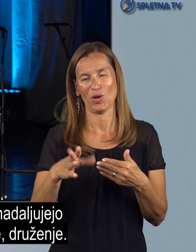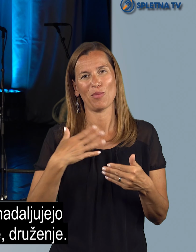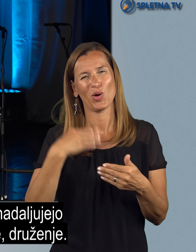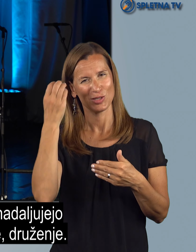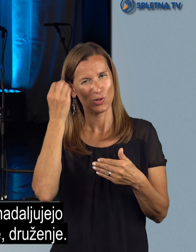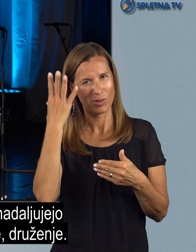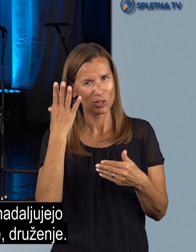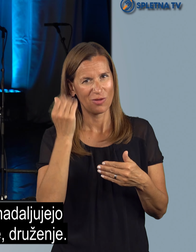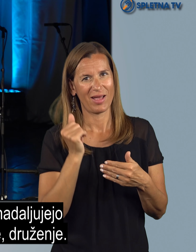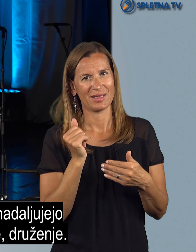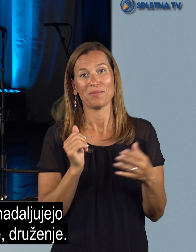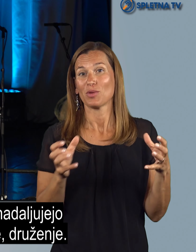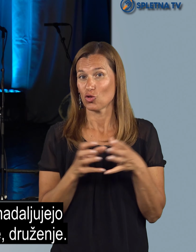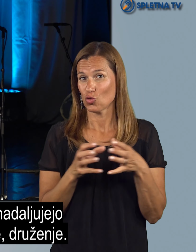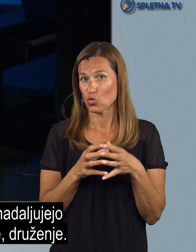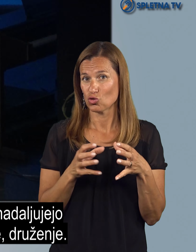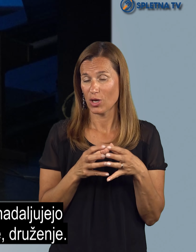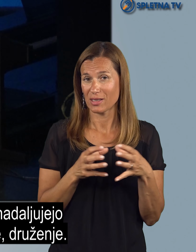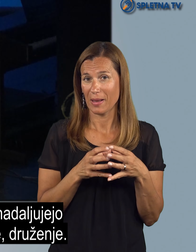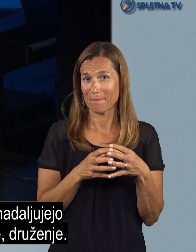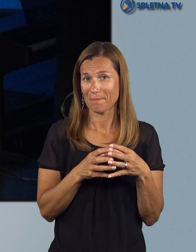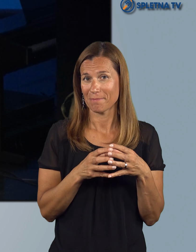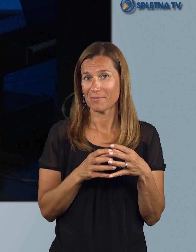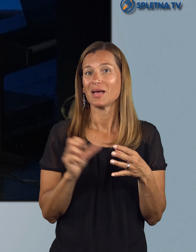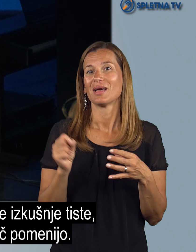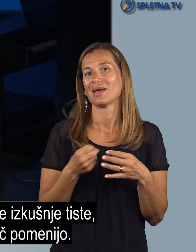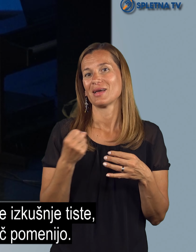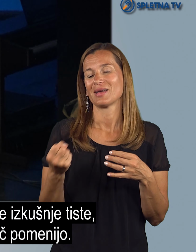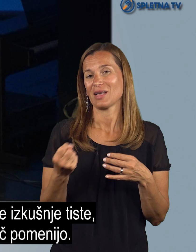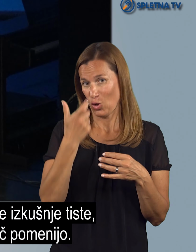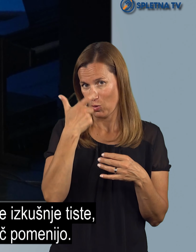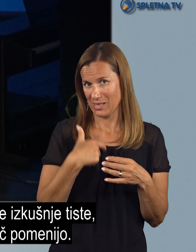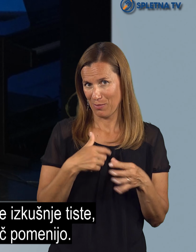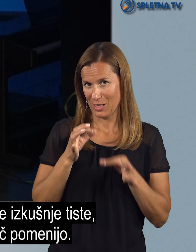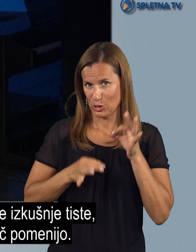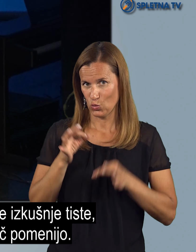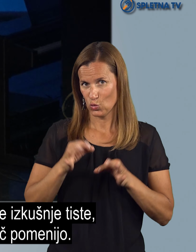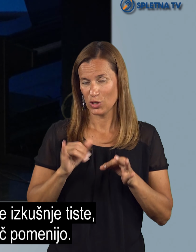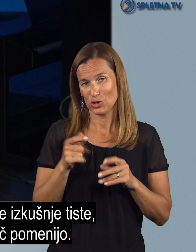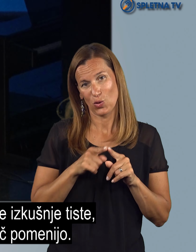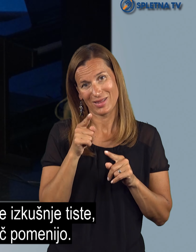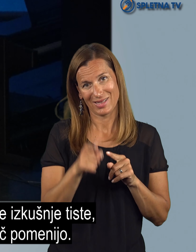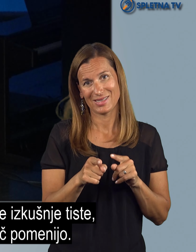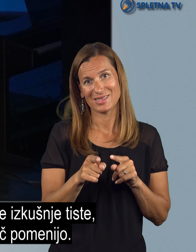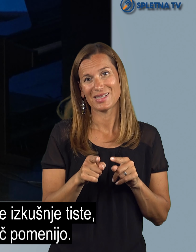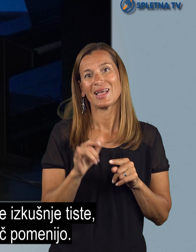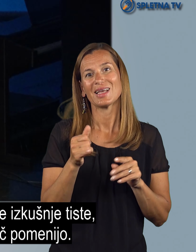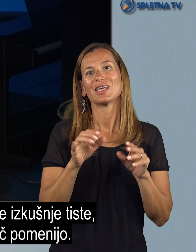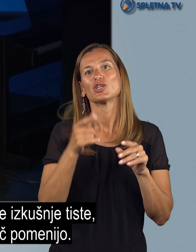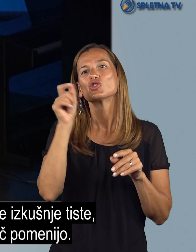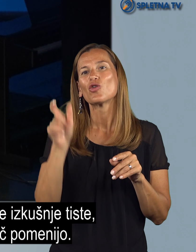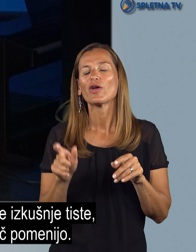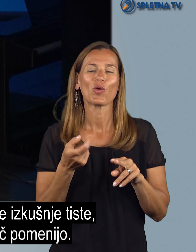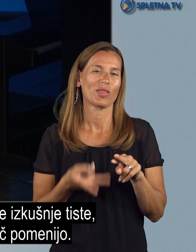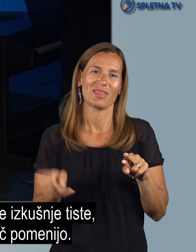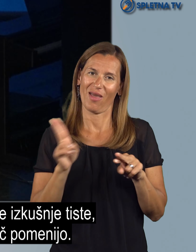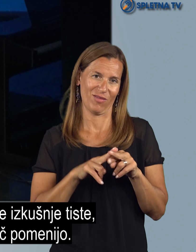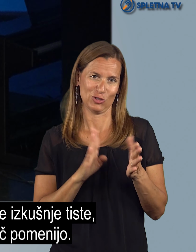svoje izobraževanje, druženje, ker konec koncev so osebne izkušnje tiste, ki človeku tudi